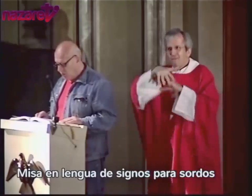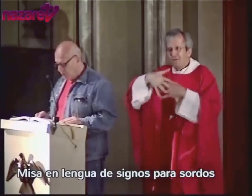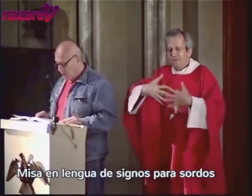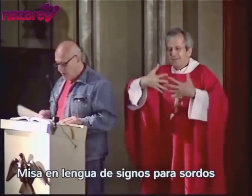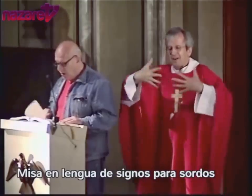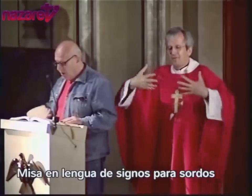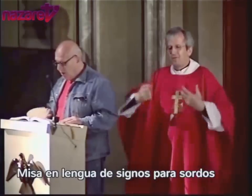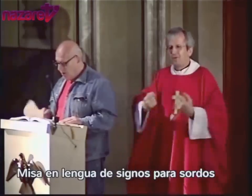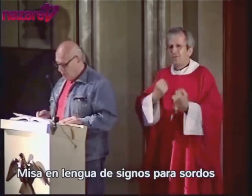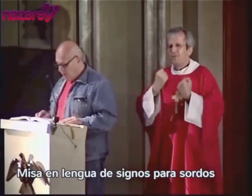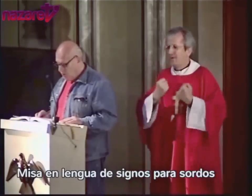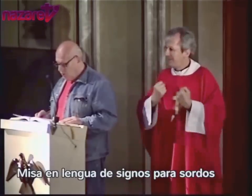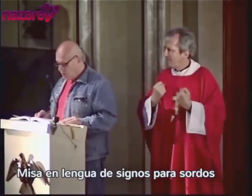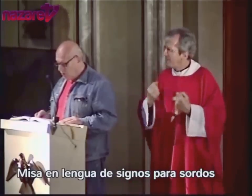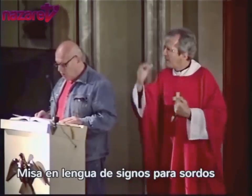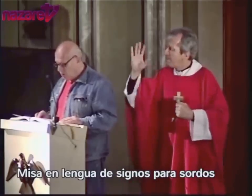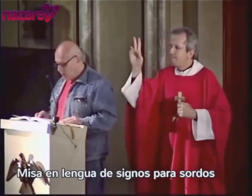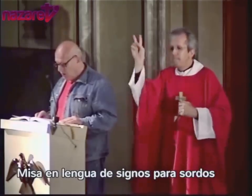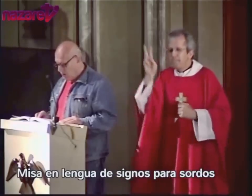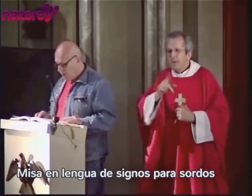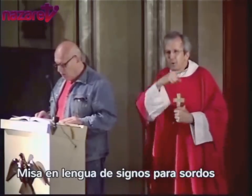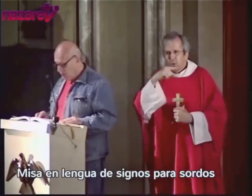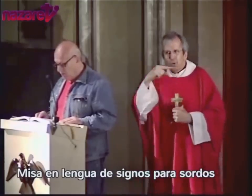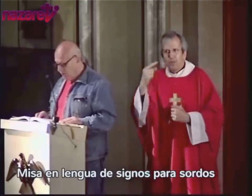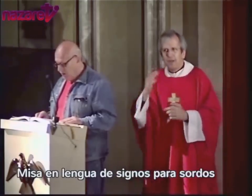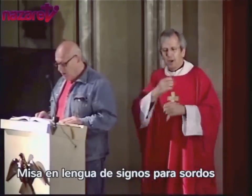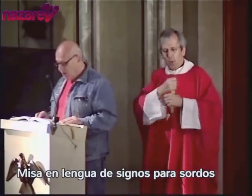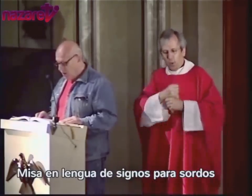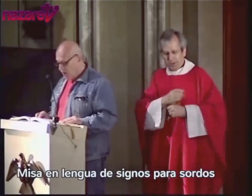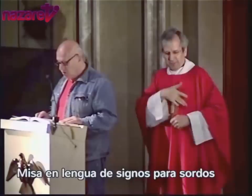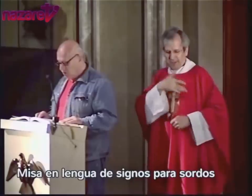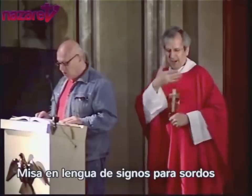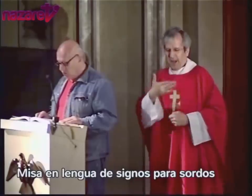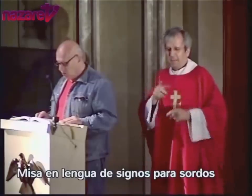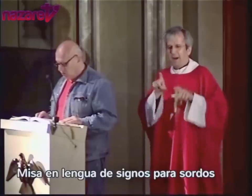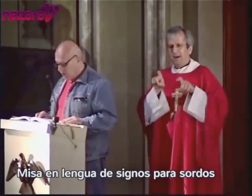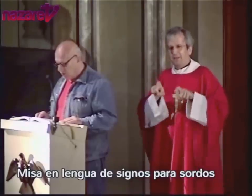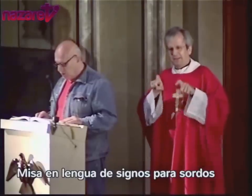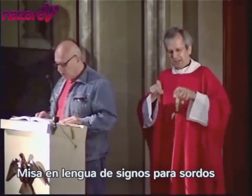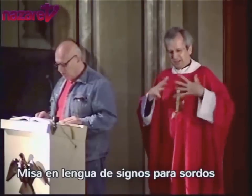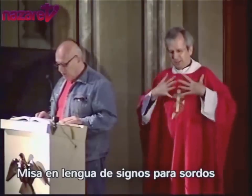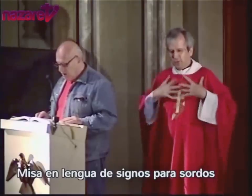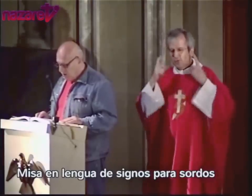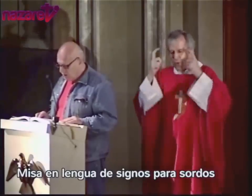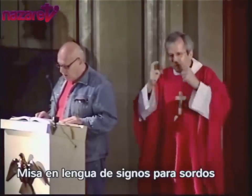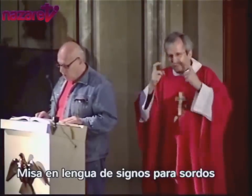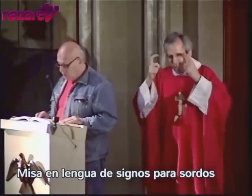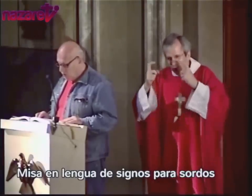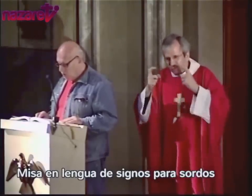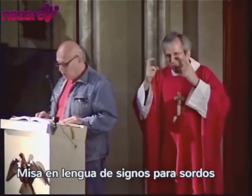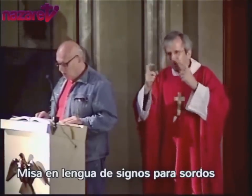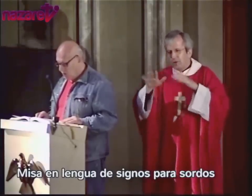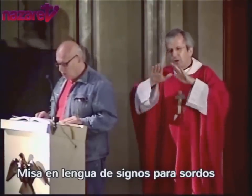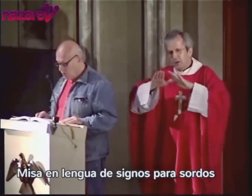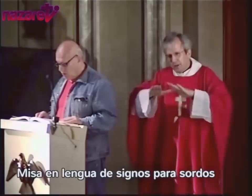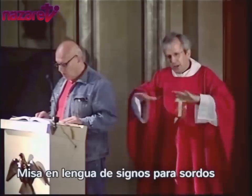consuelo. Ven, dulce huésped del alma, descanso de nuestro esfuerzo. Tregua en el